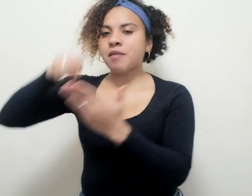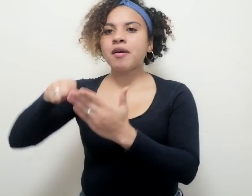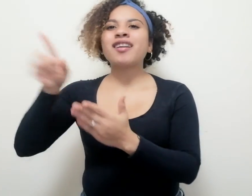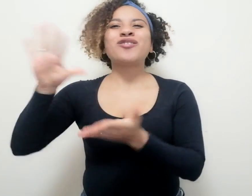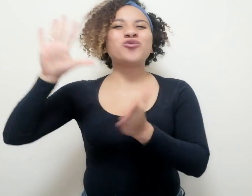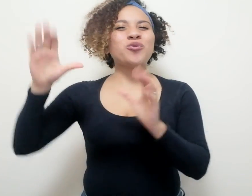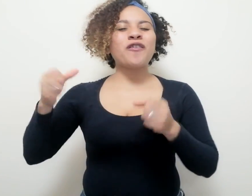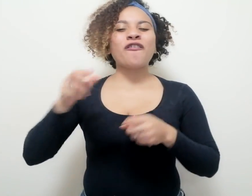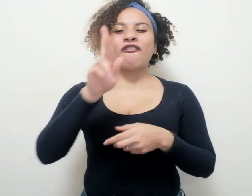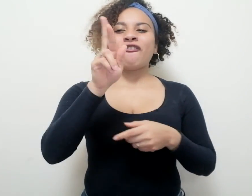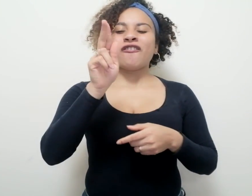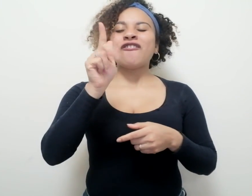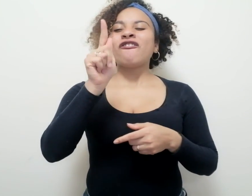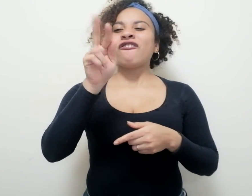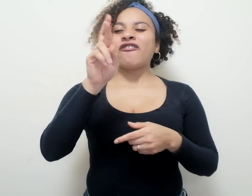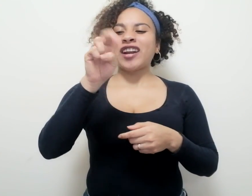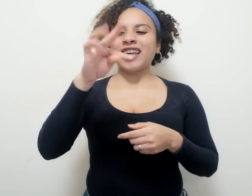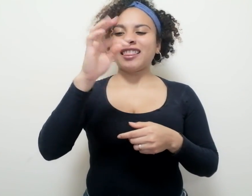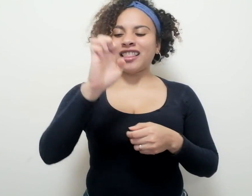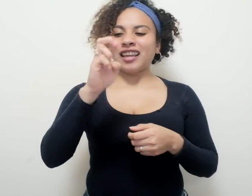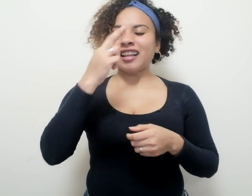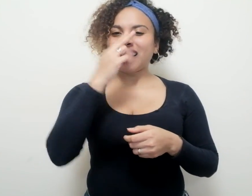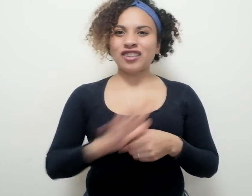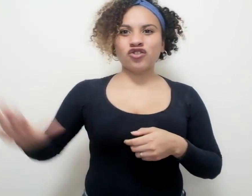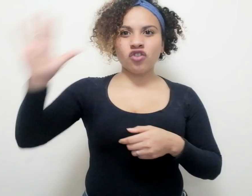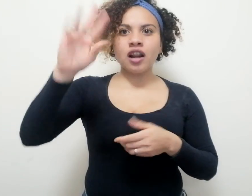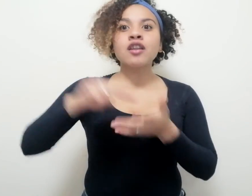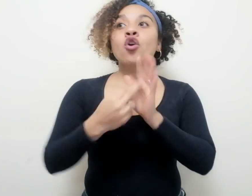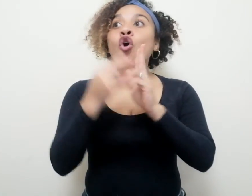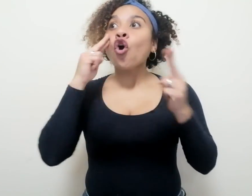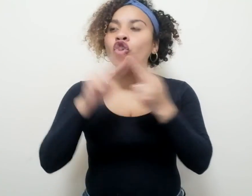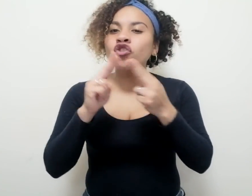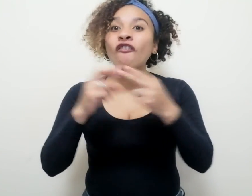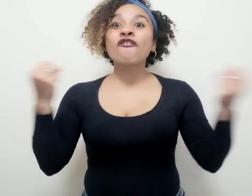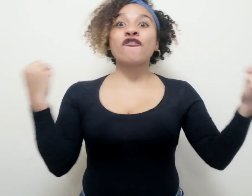Nacional, conocido como la violencia y la violencia en general,